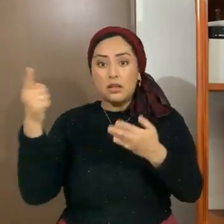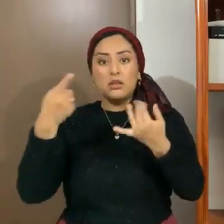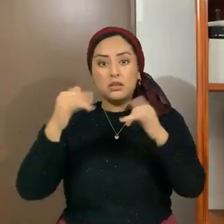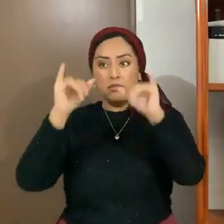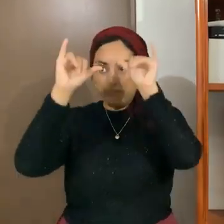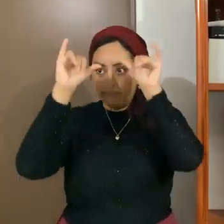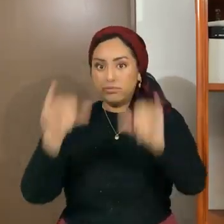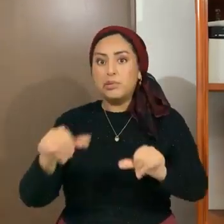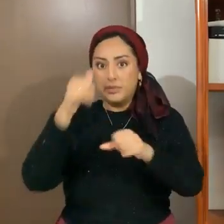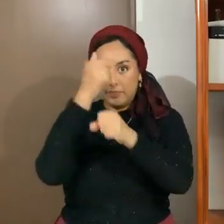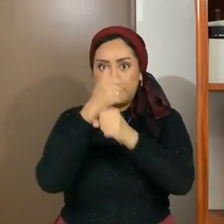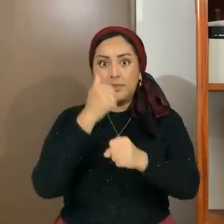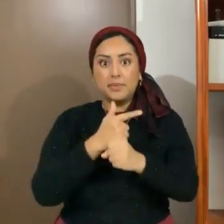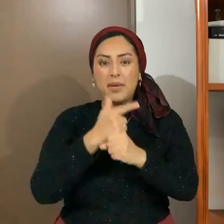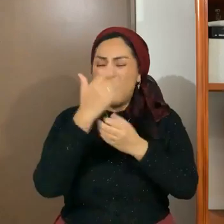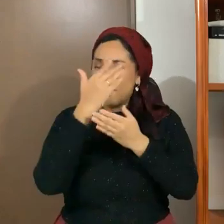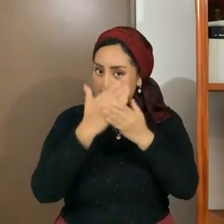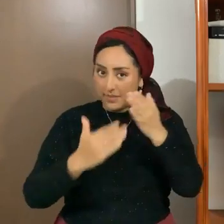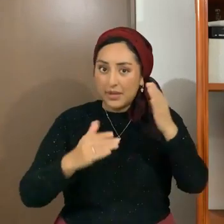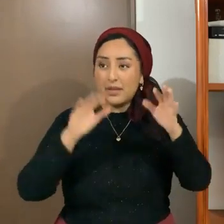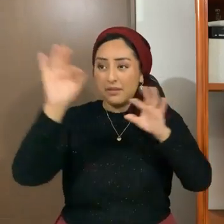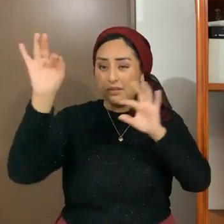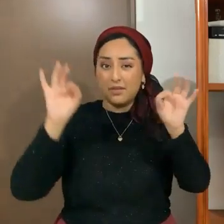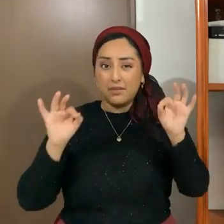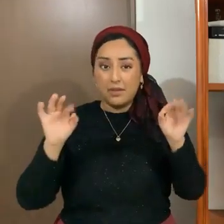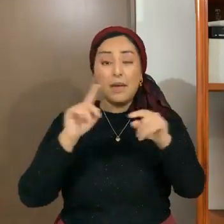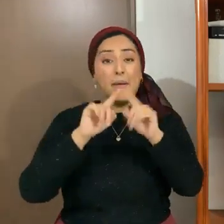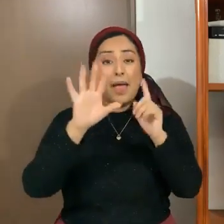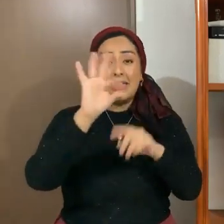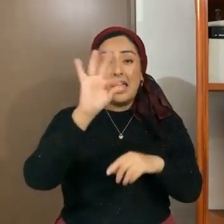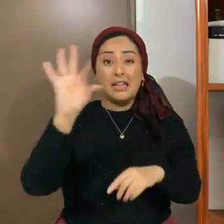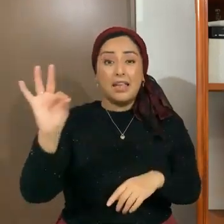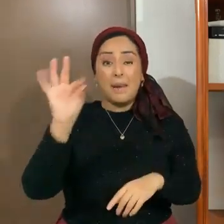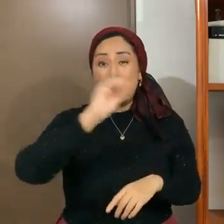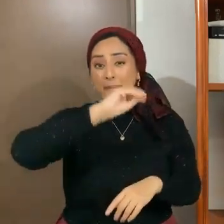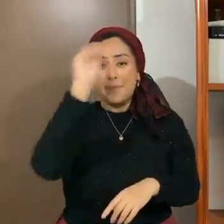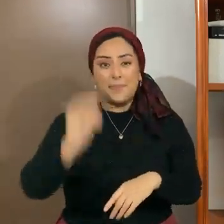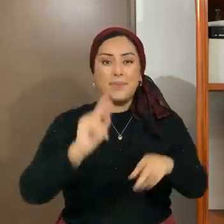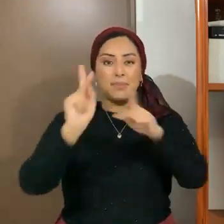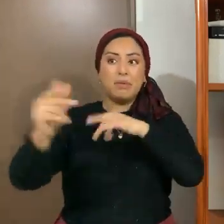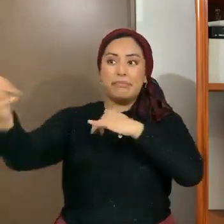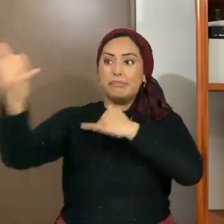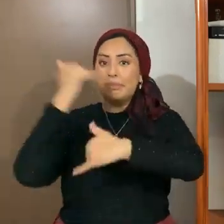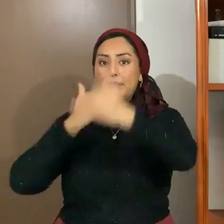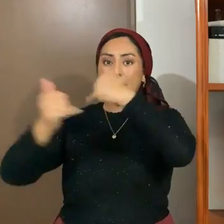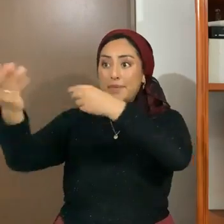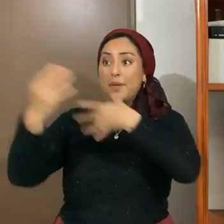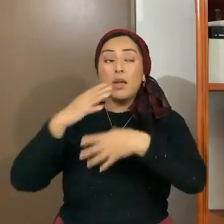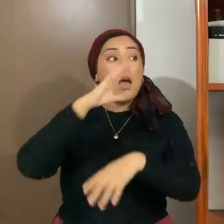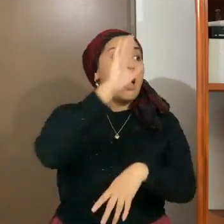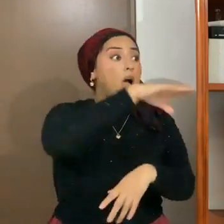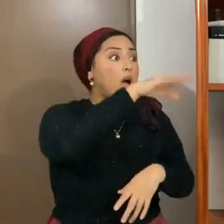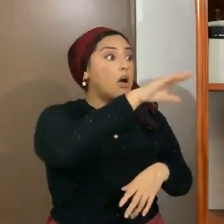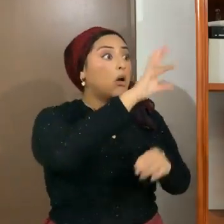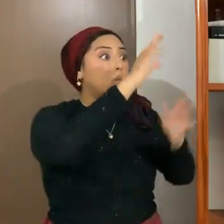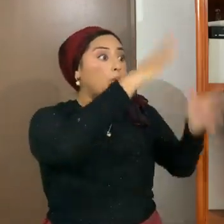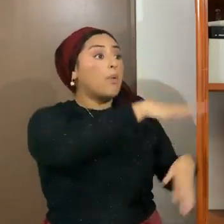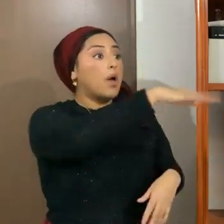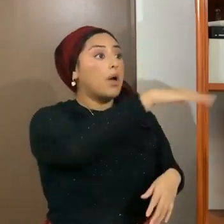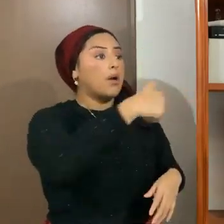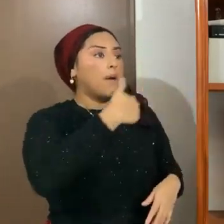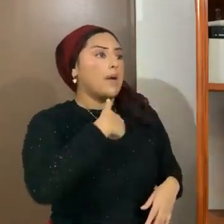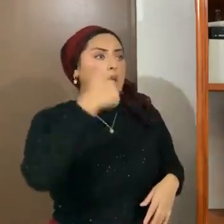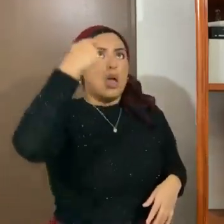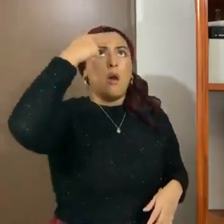son verdaderamente kedoshim. El 99% que nos han llamado y nos dicen que tienen sueños, visiones